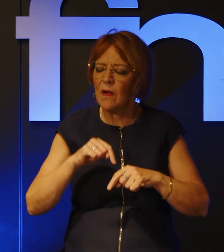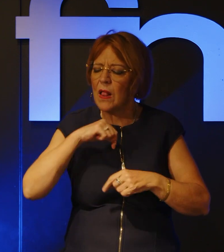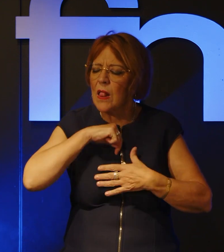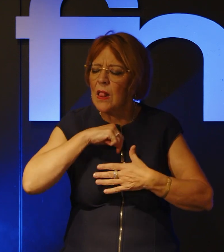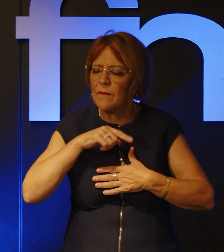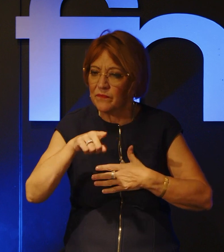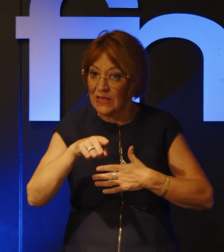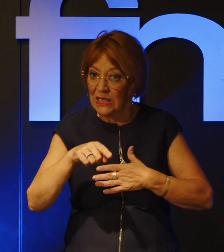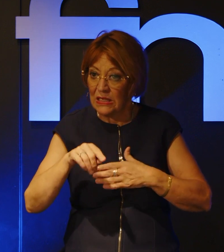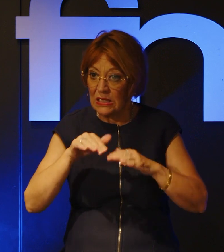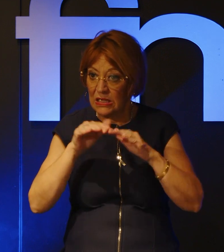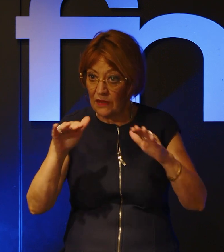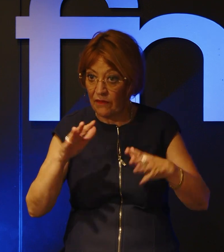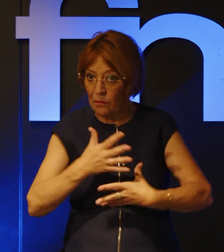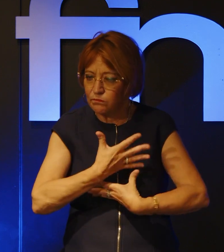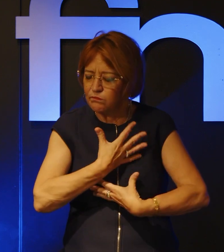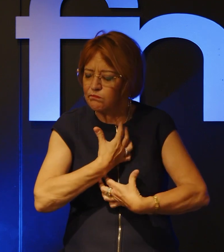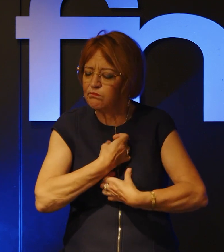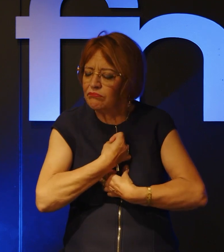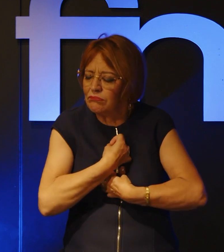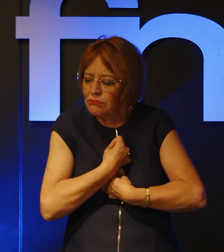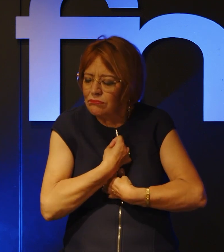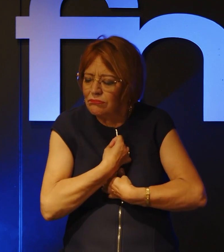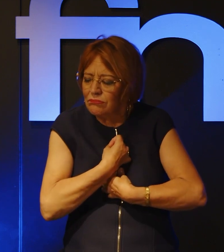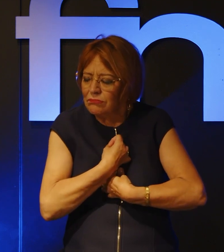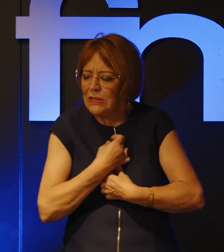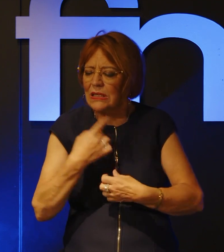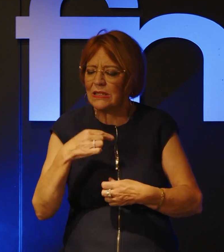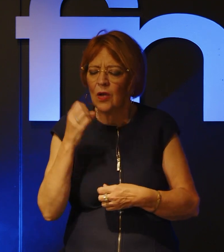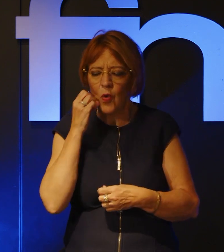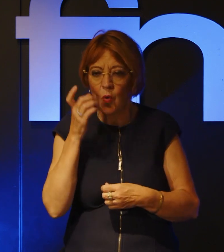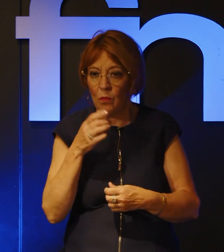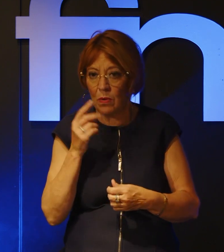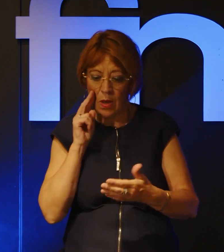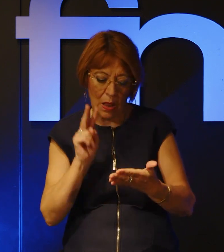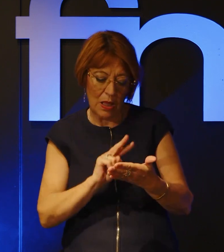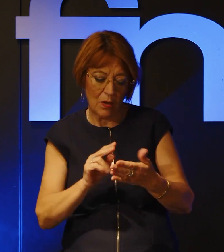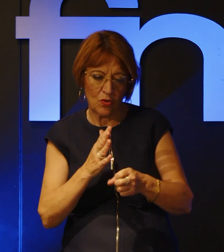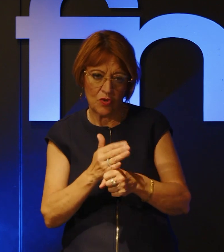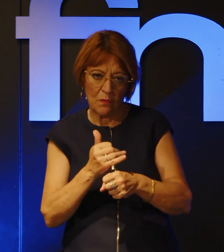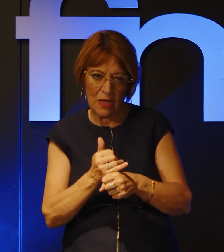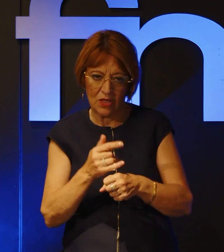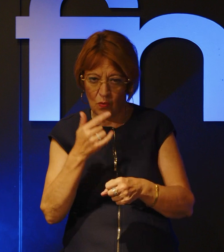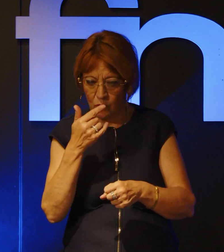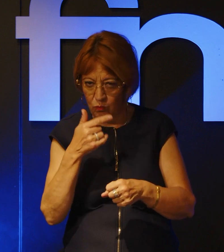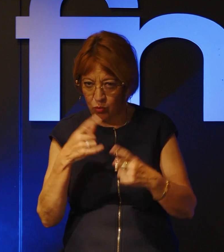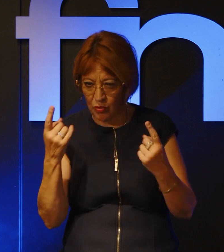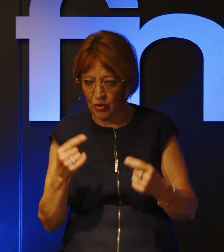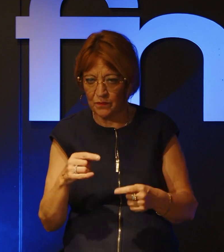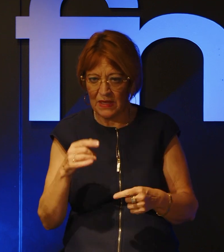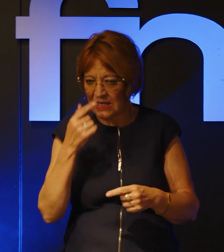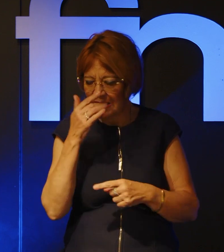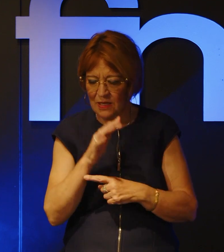porque estes níveis de opressão elas vão ditar de facto a forma como nós lemos o espaço público vou-vos dar um exemplo na praça de Dom